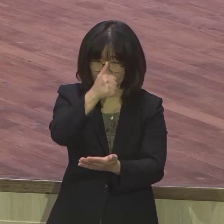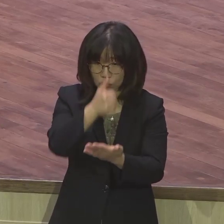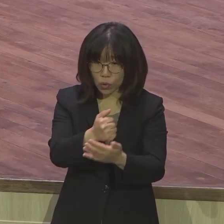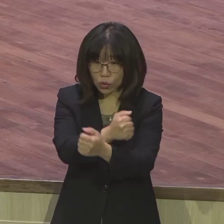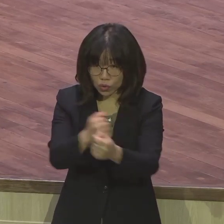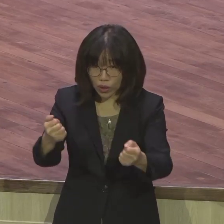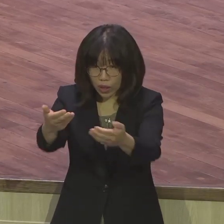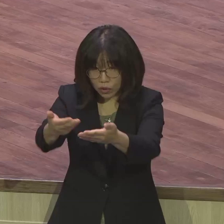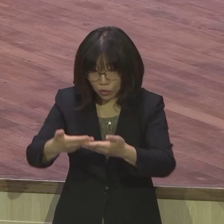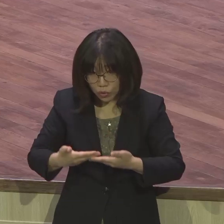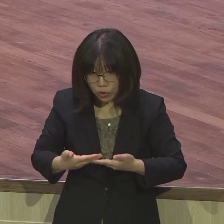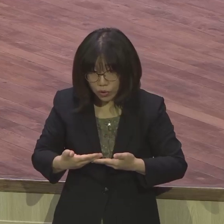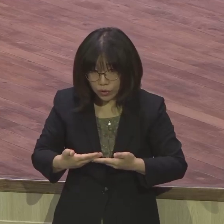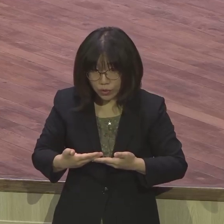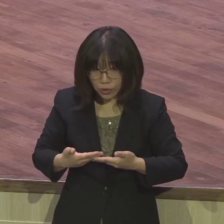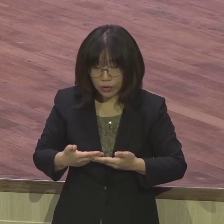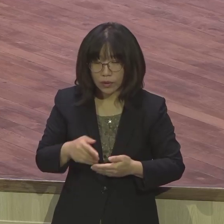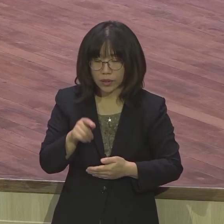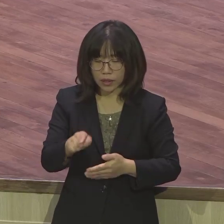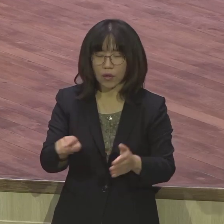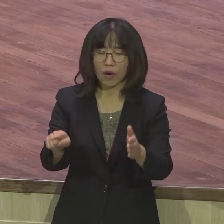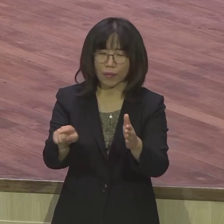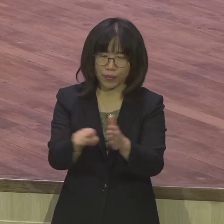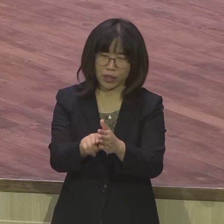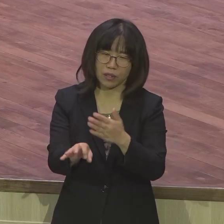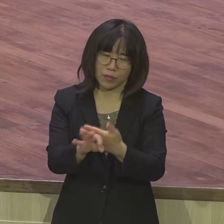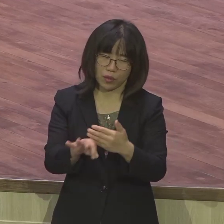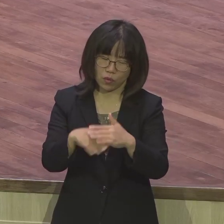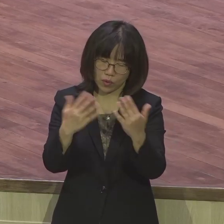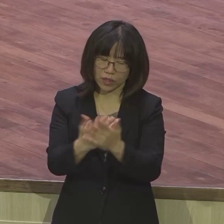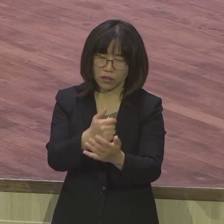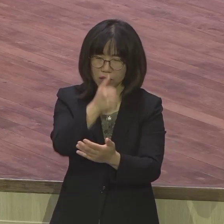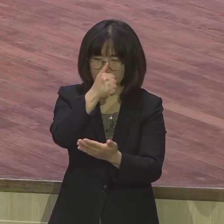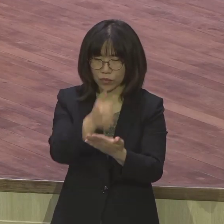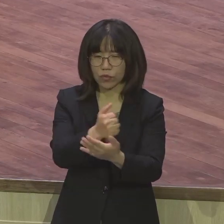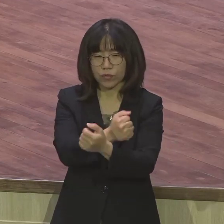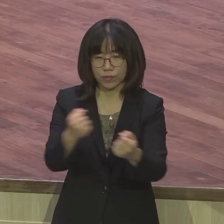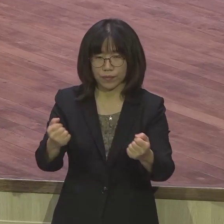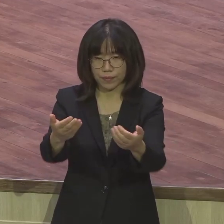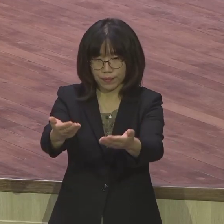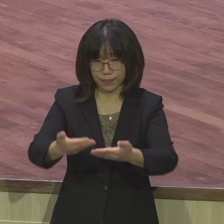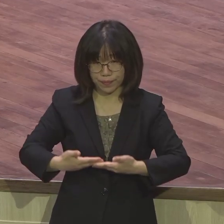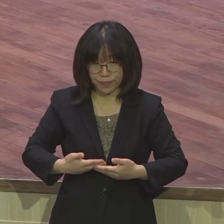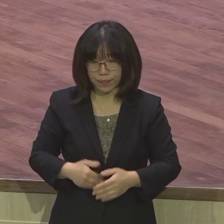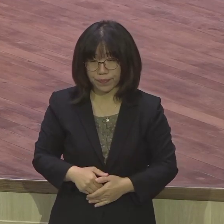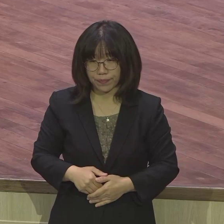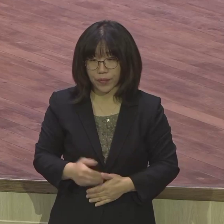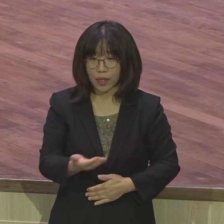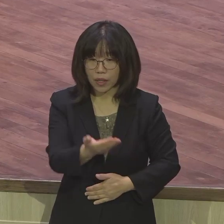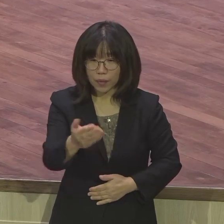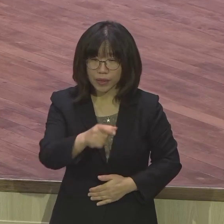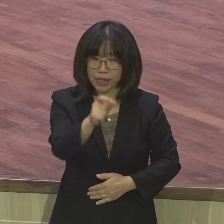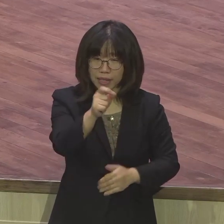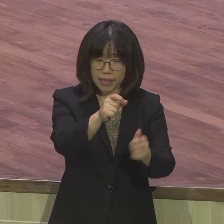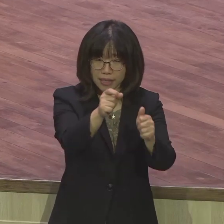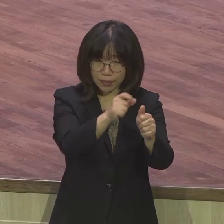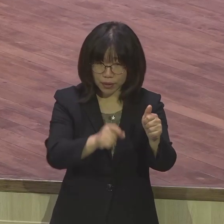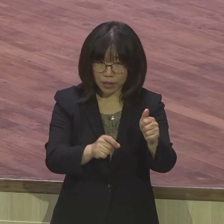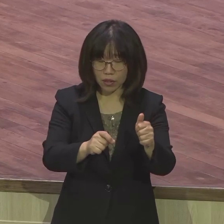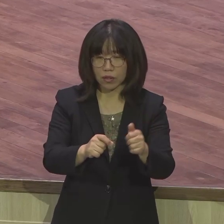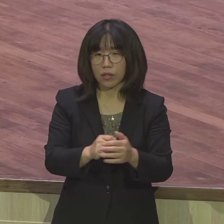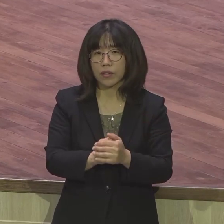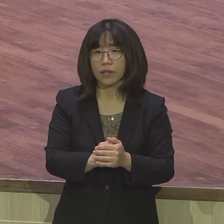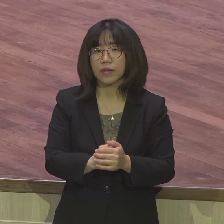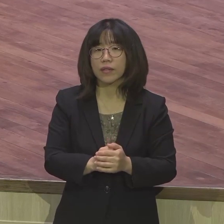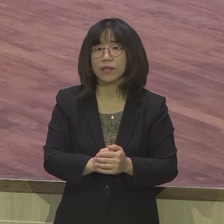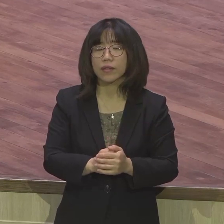해방받습니다. 들어가세요. 들어가시라고. 히브리서 10장 19절 20절에 보면 그러므로 형제들아